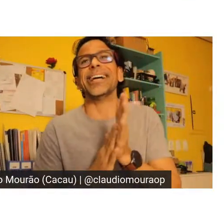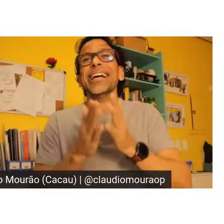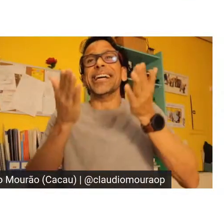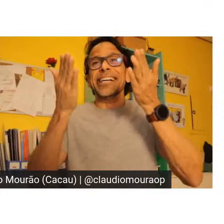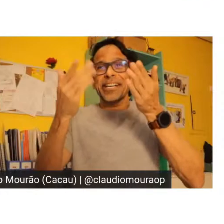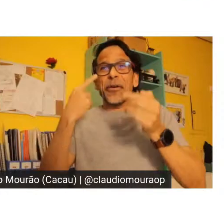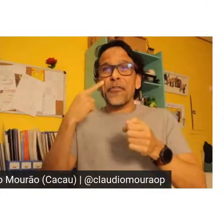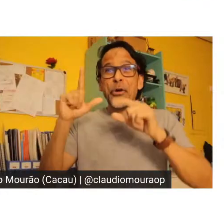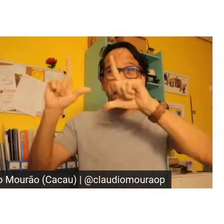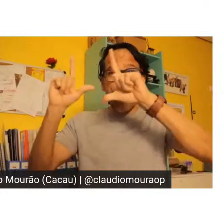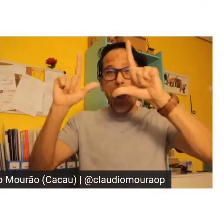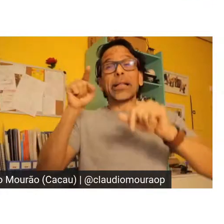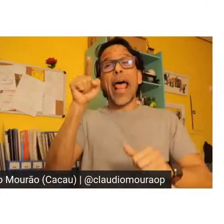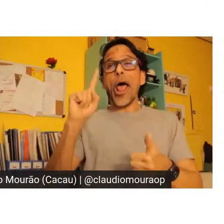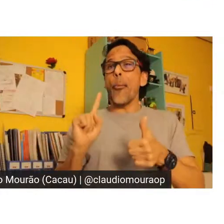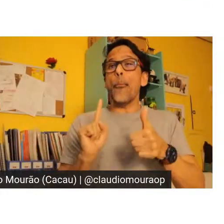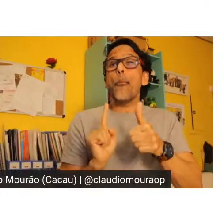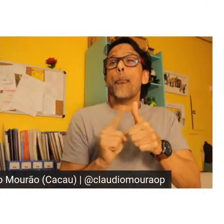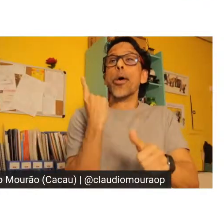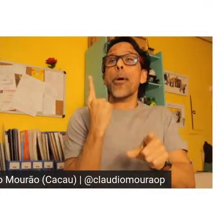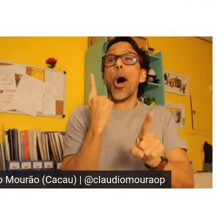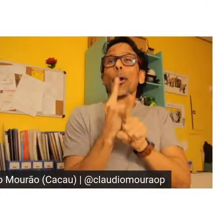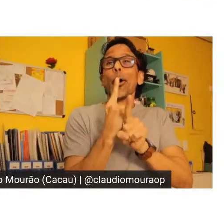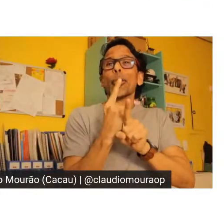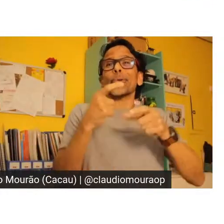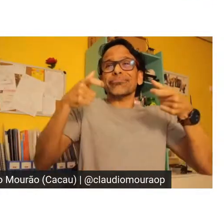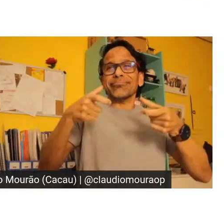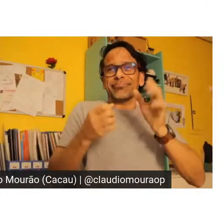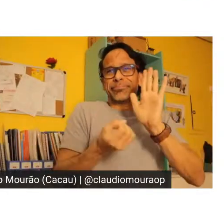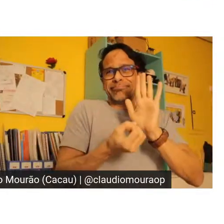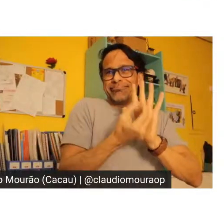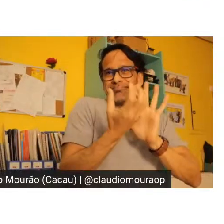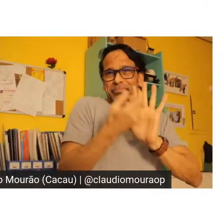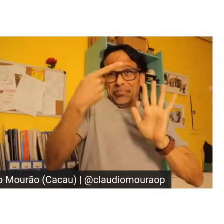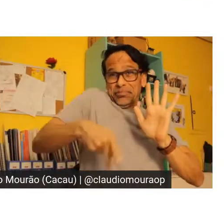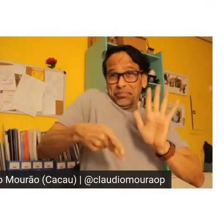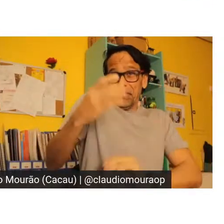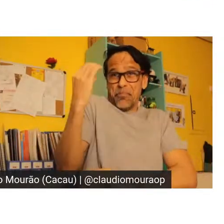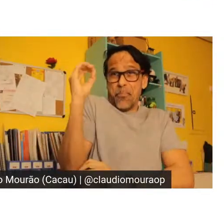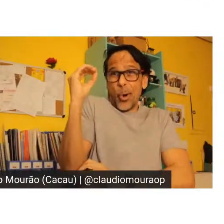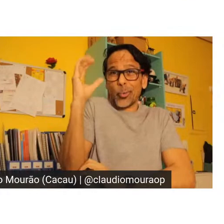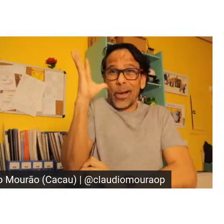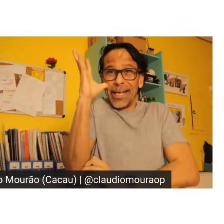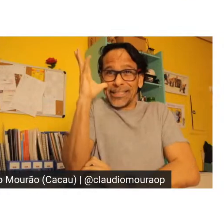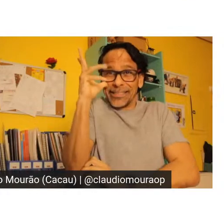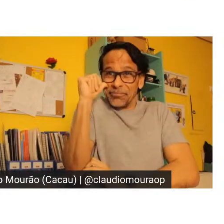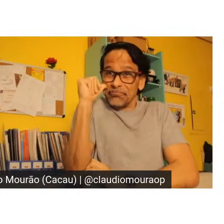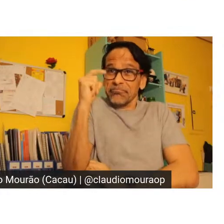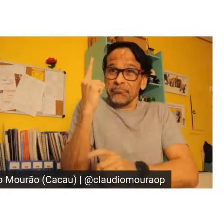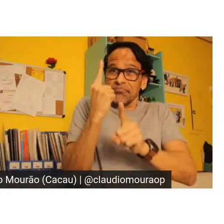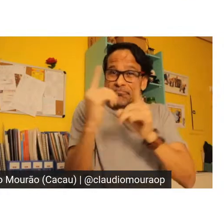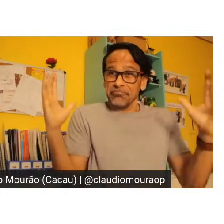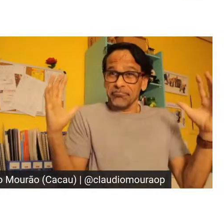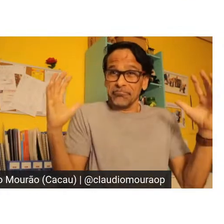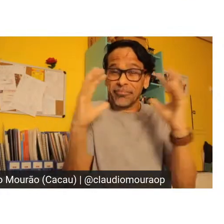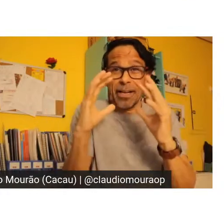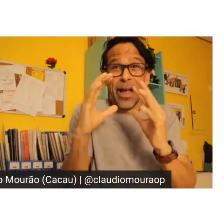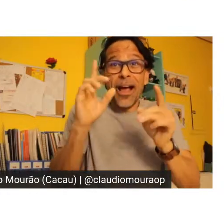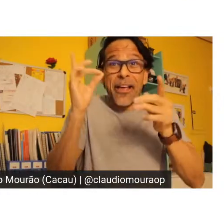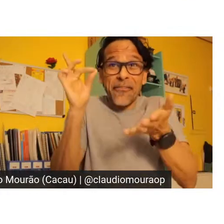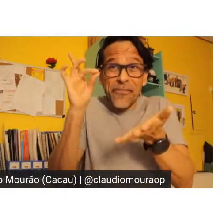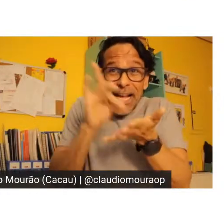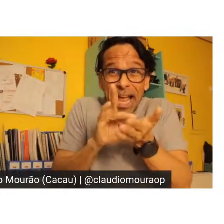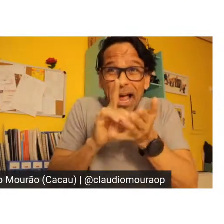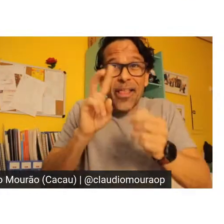bom então é esse site como vocês podem ver só uma foto dos nossos encontros de